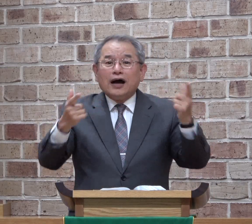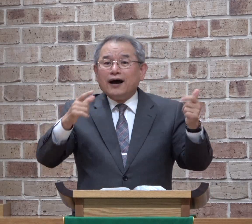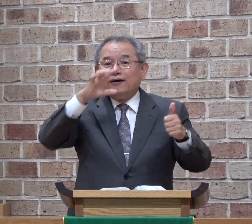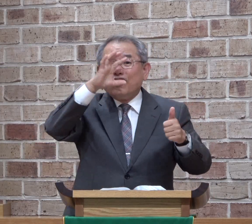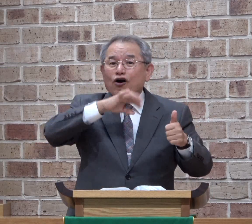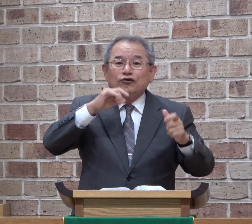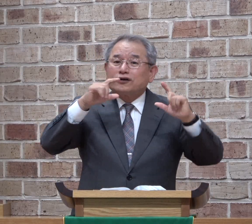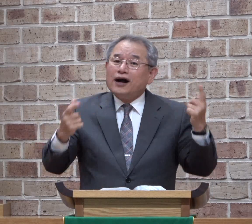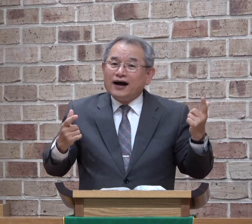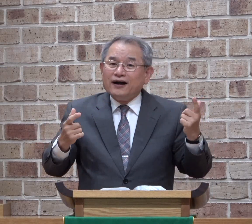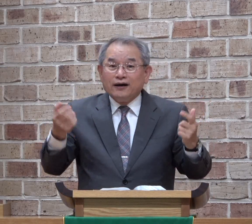예수님의 모습과는 어울리지 않았습니다.